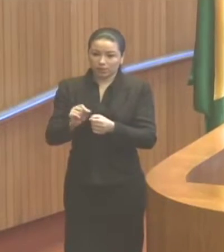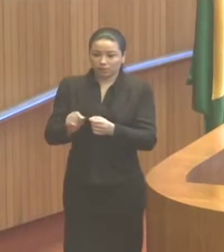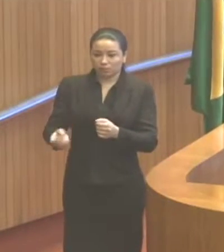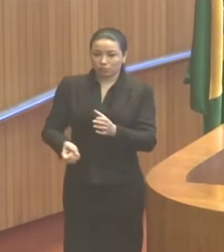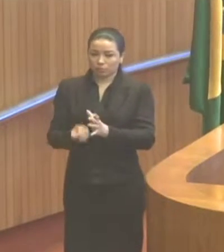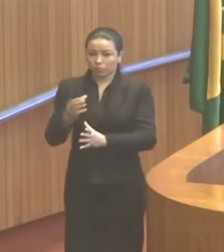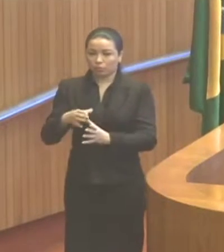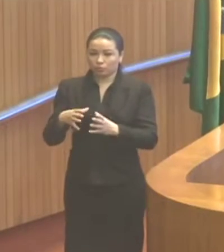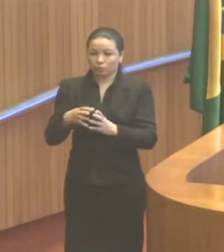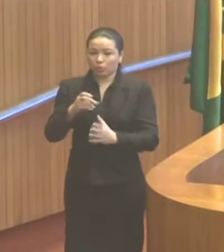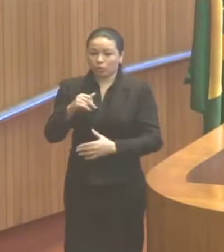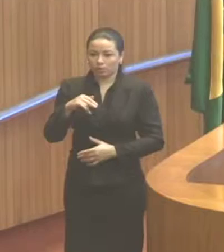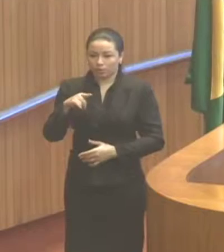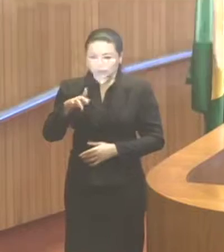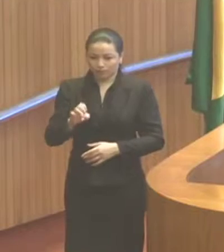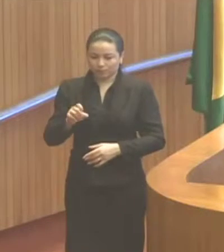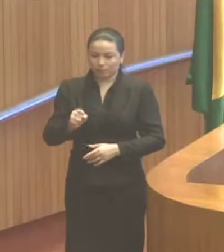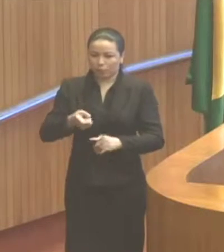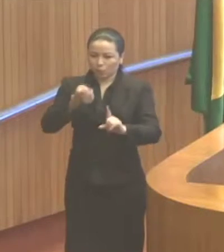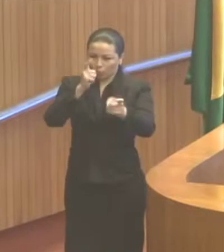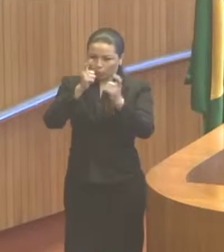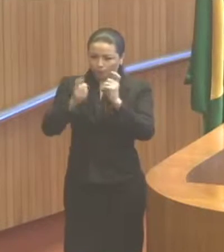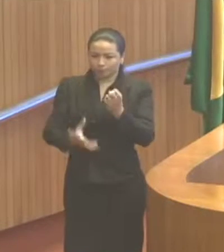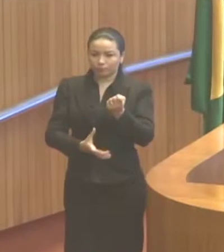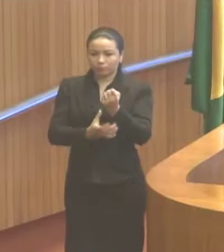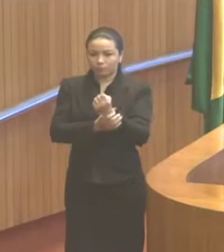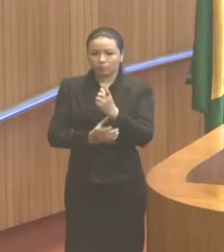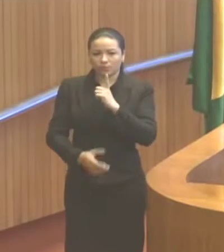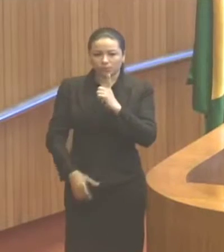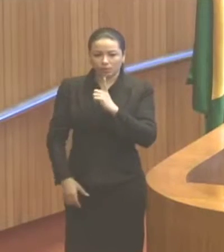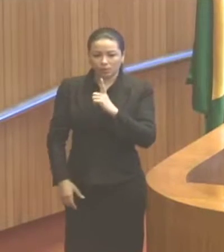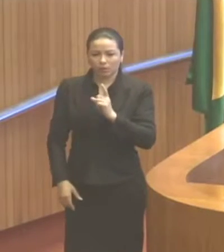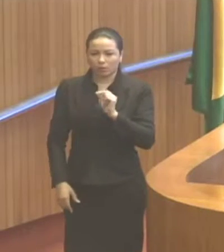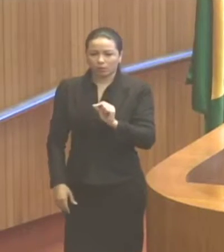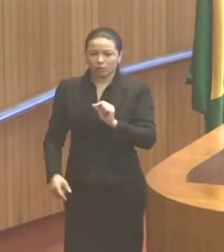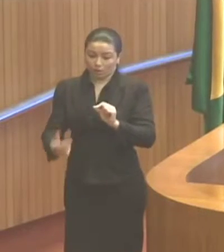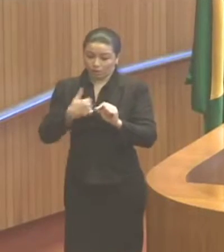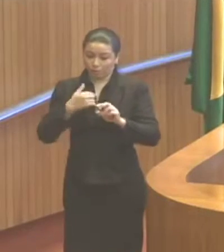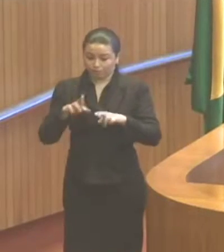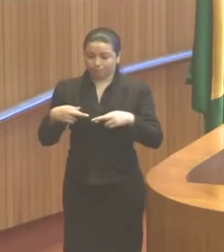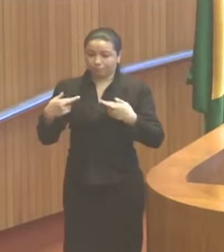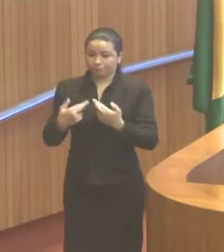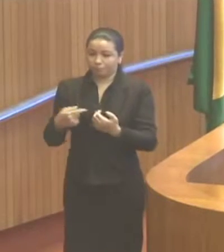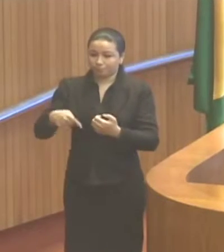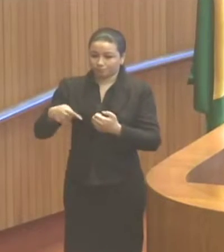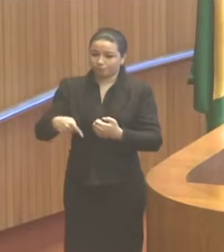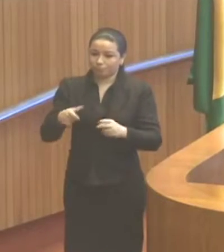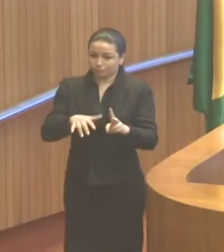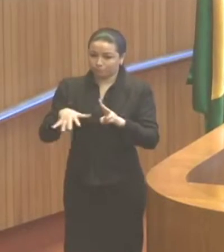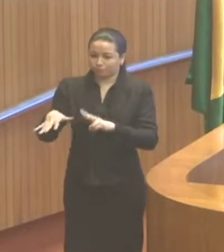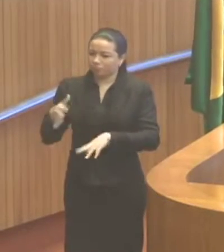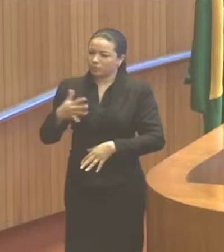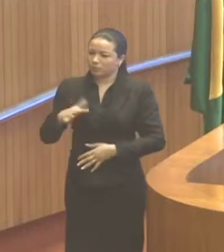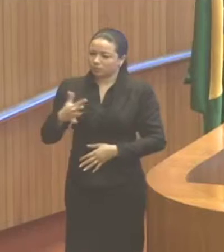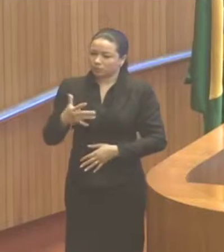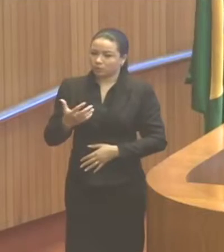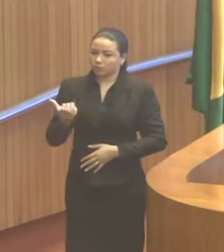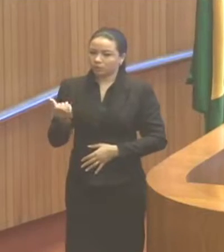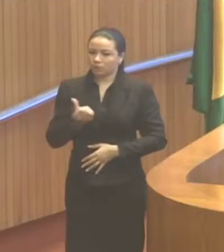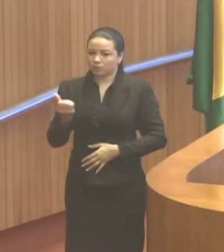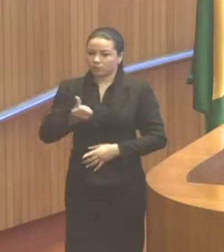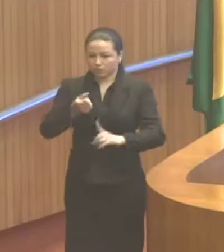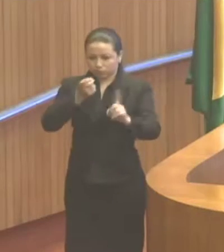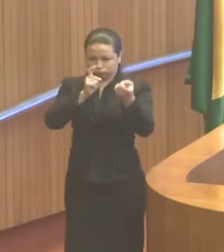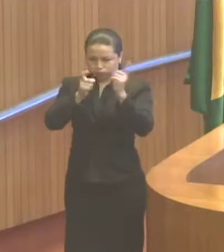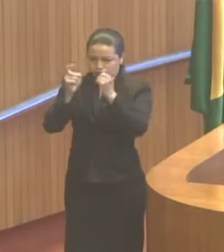uma realidade, que são os Conselhos de Segurança, que, aliás, eu tive uma reunião essa semana com pelo menos 6